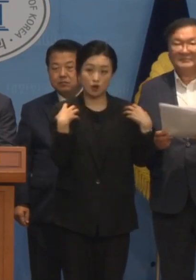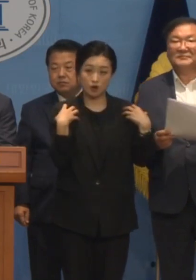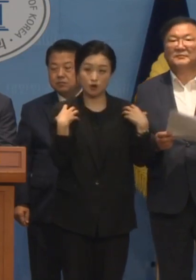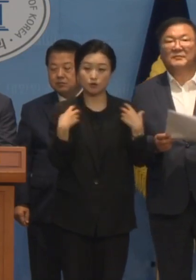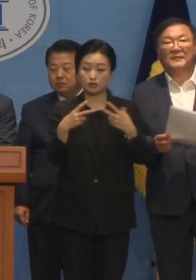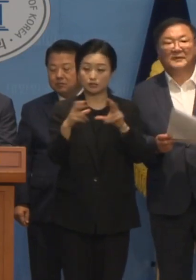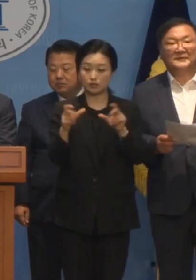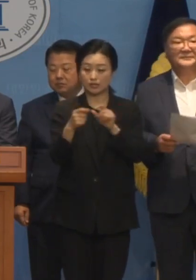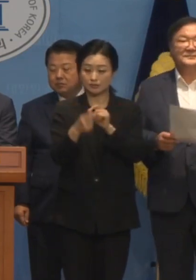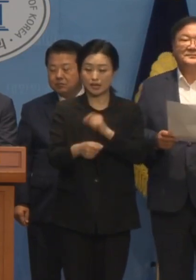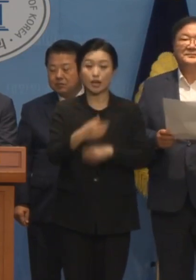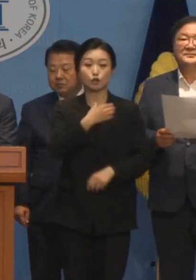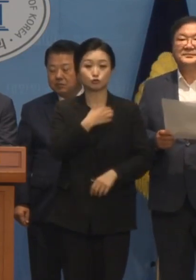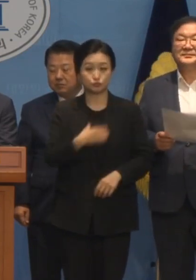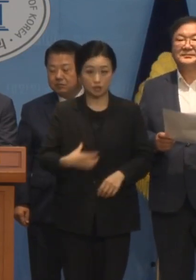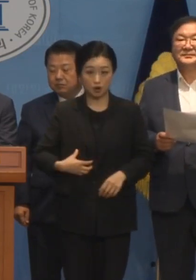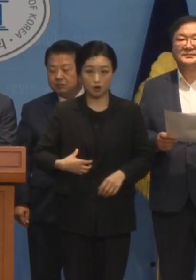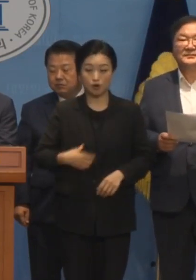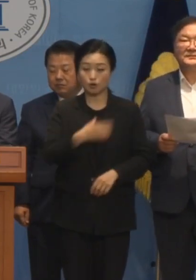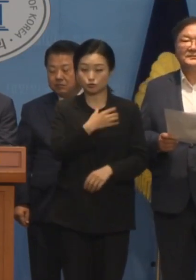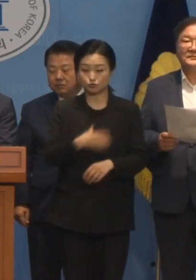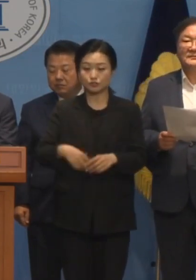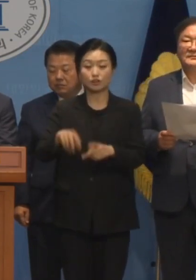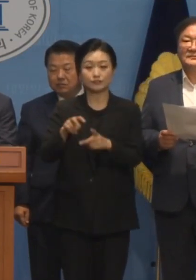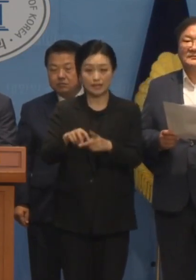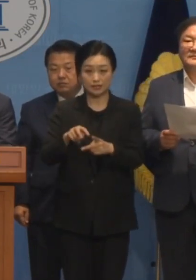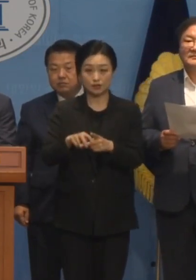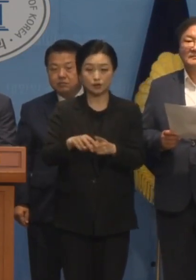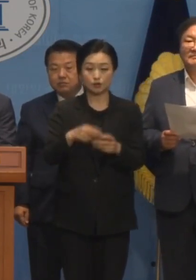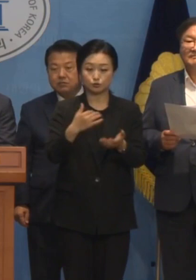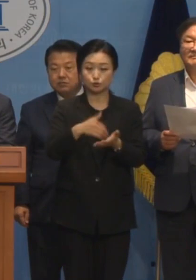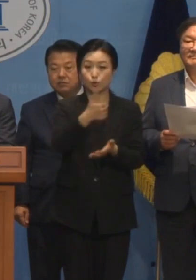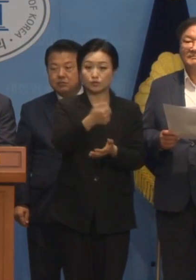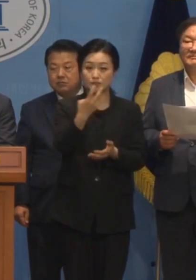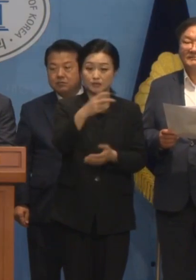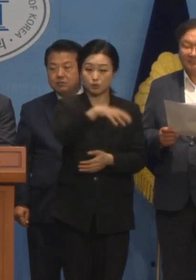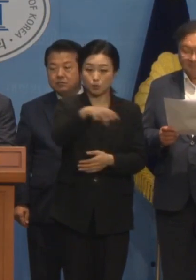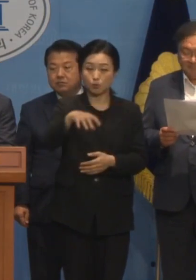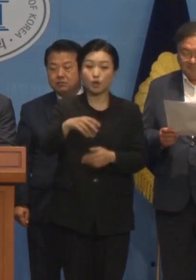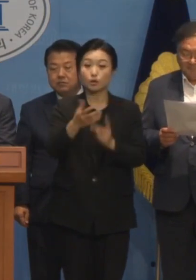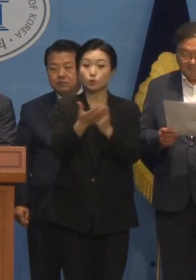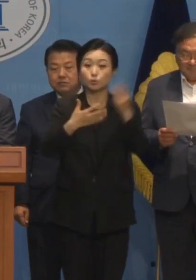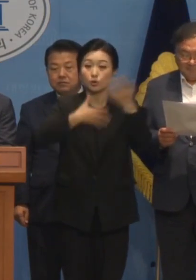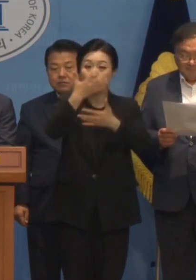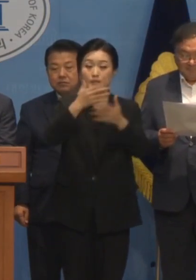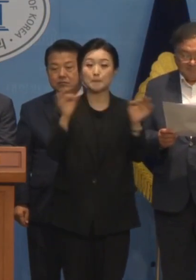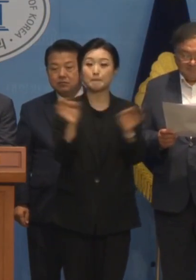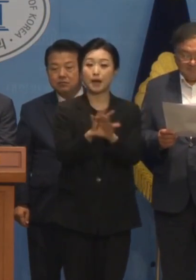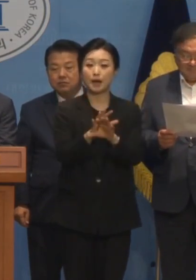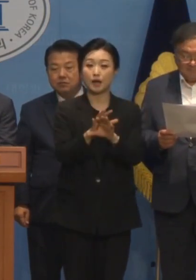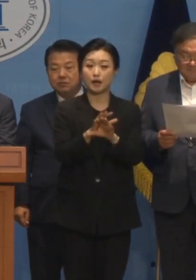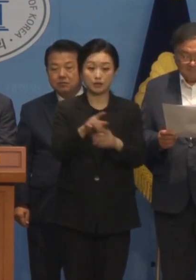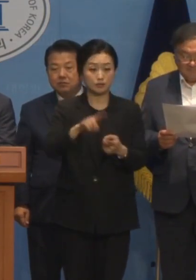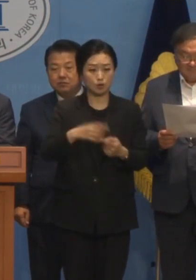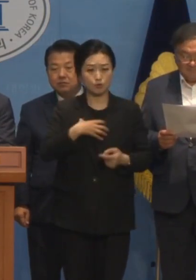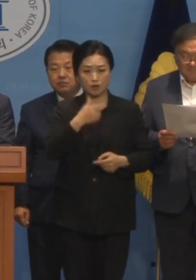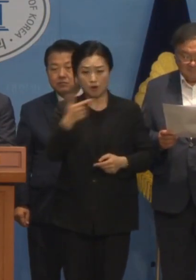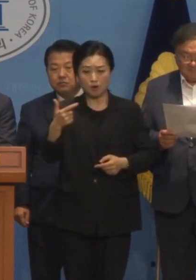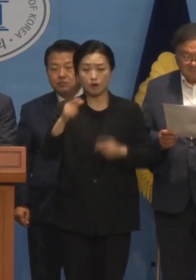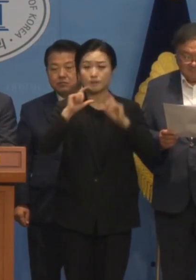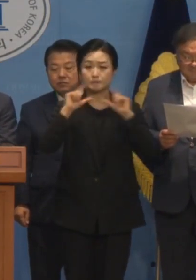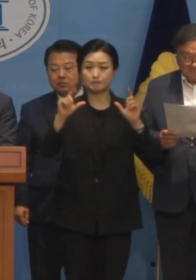산하 구청과 주민센터 등 52곳에서 독도 영상이 사라진 것을 확인하고 규탄한 바